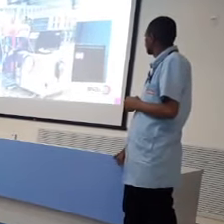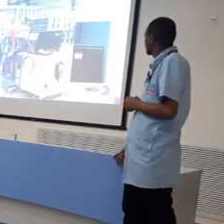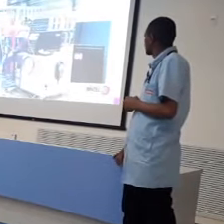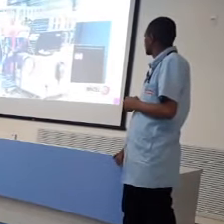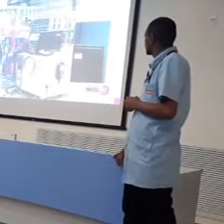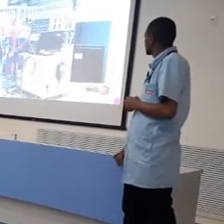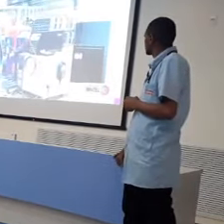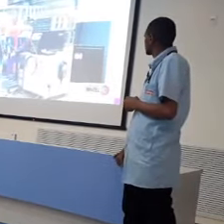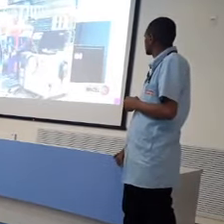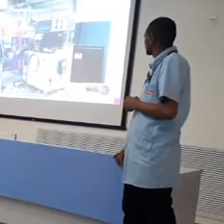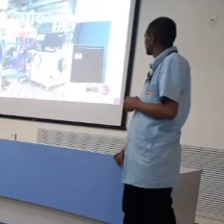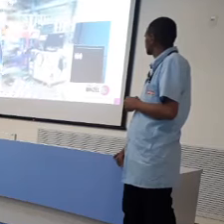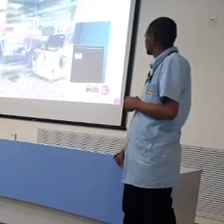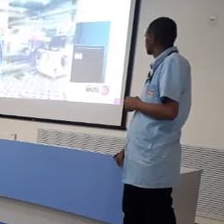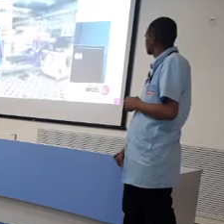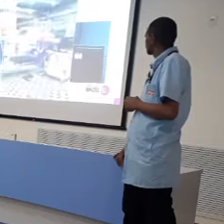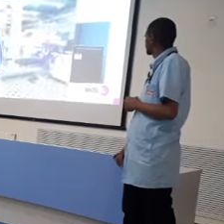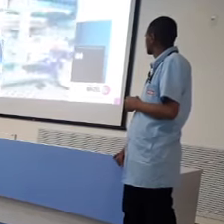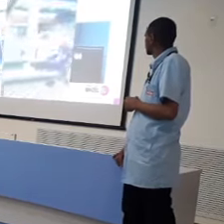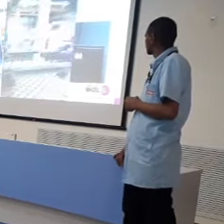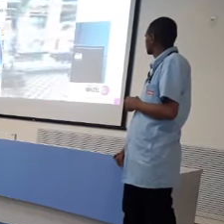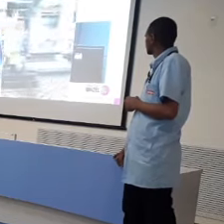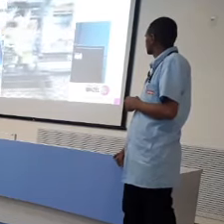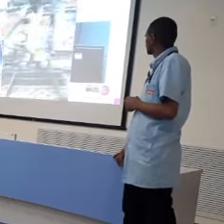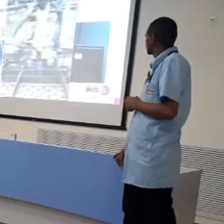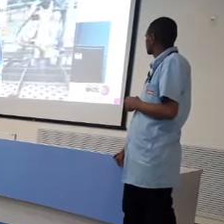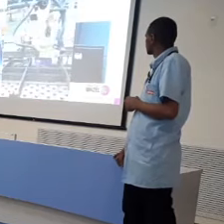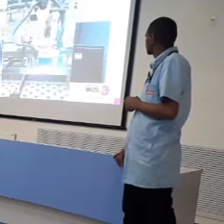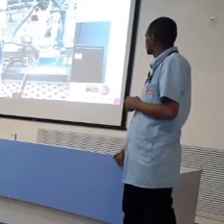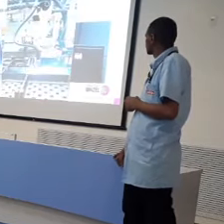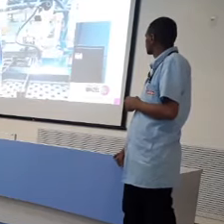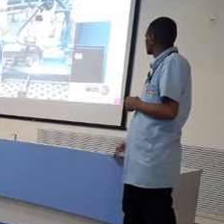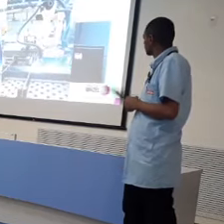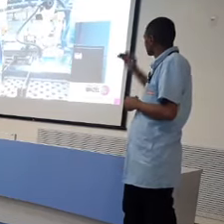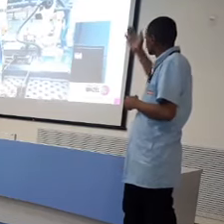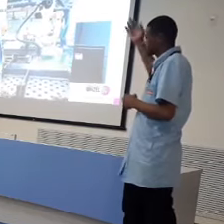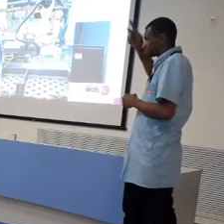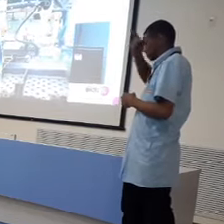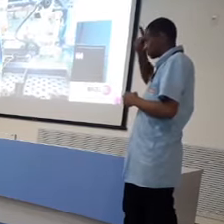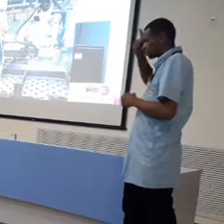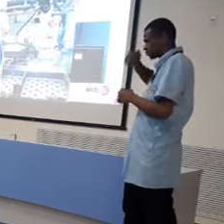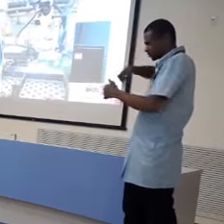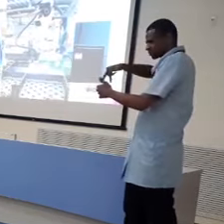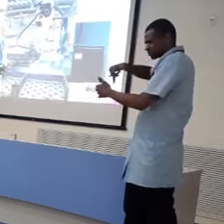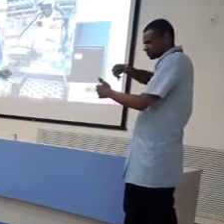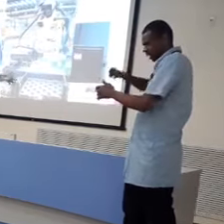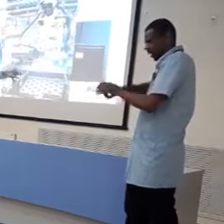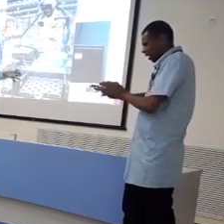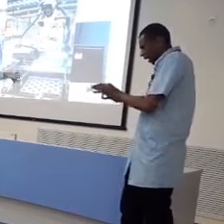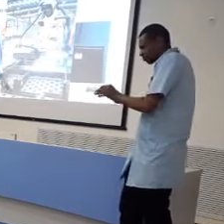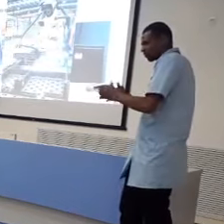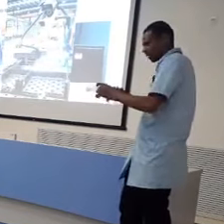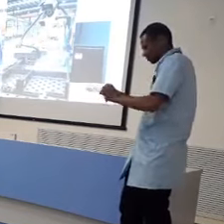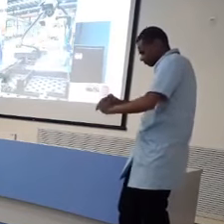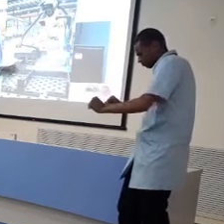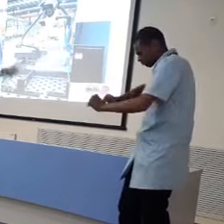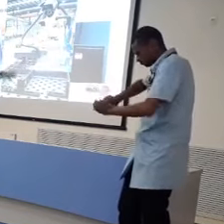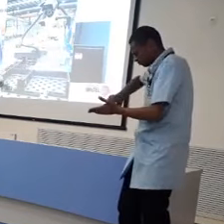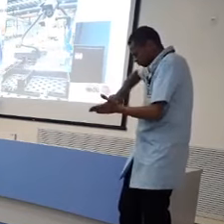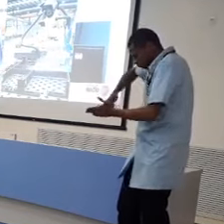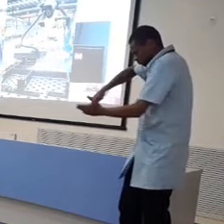o colaborador lá atrás. Ele simplesmente vai virar e vai começar a outra solda. Nesse meio tempo ele vai retirar essa